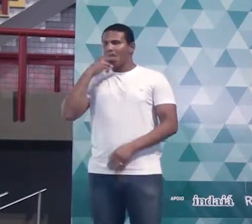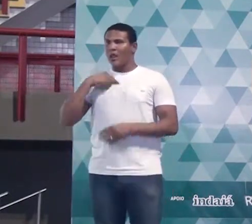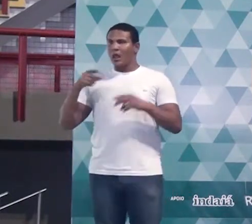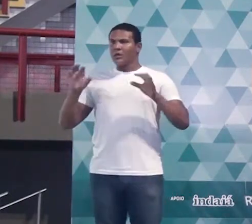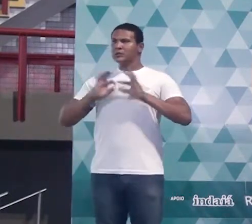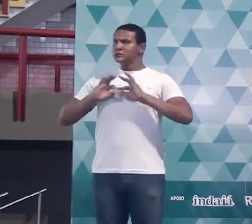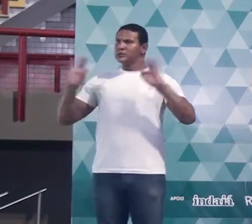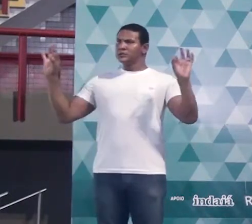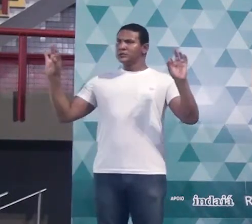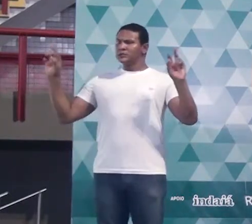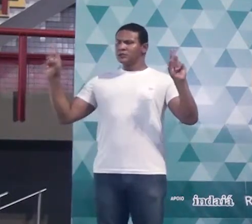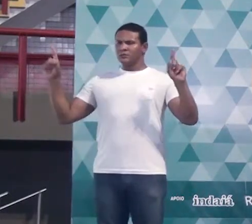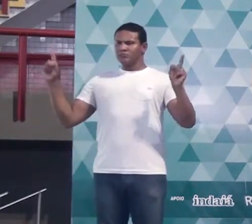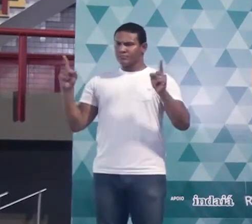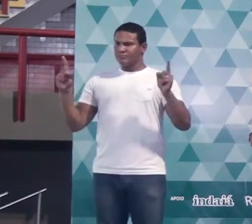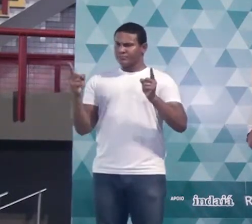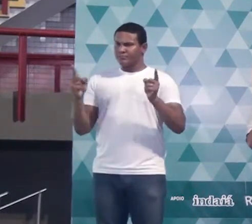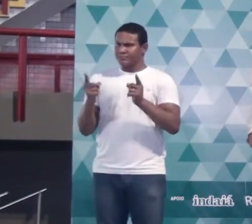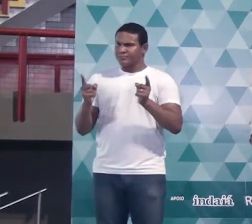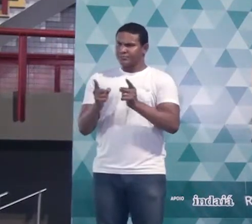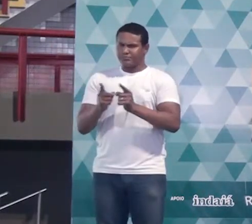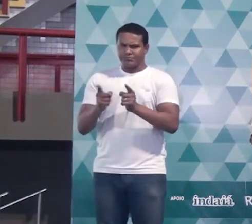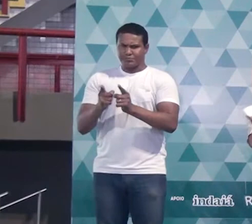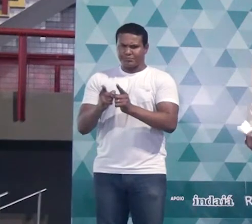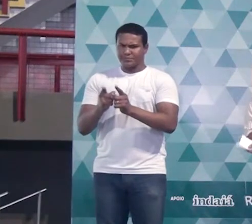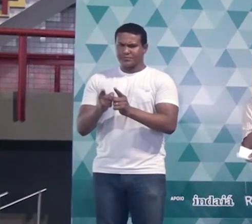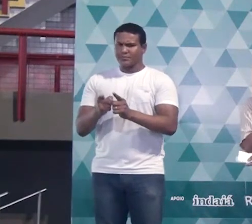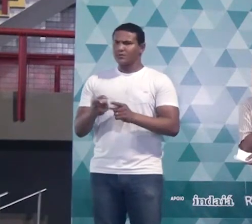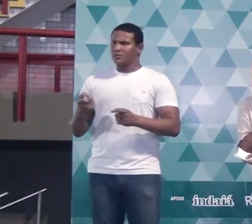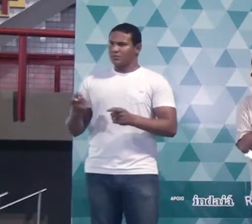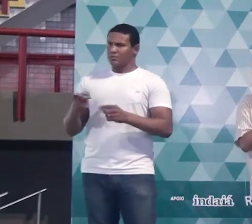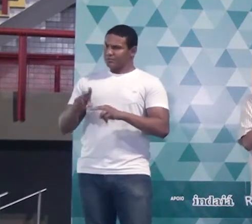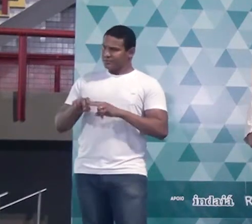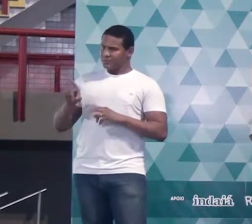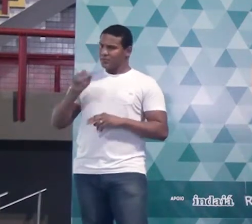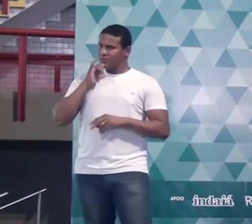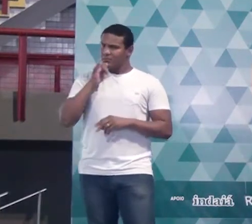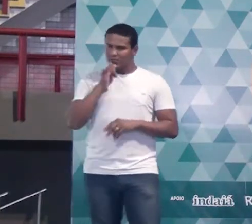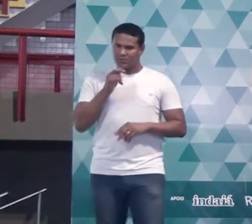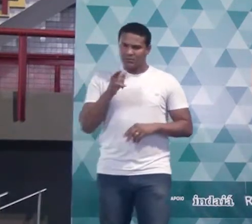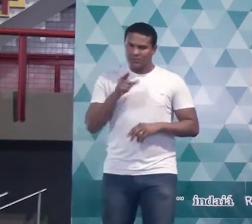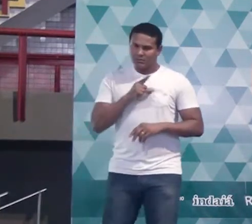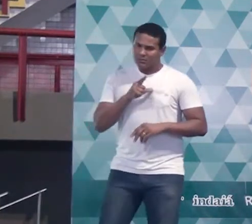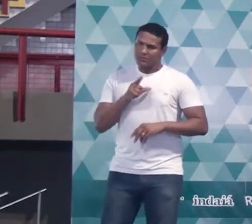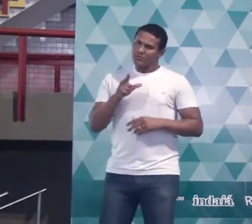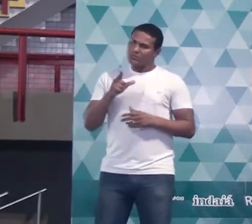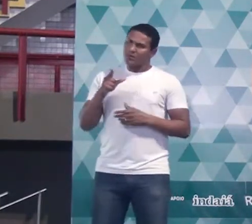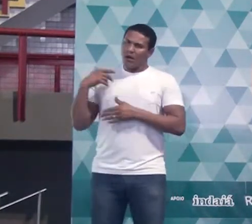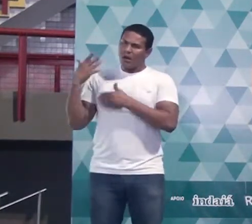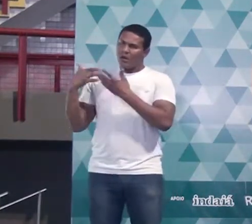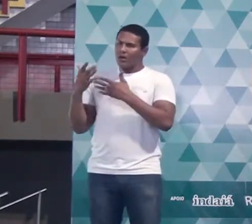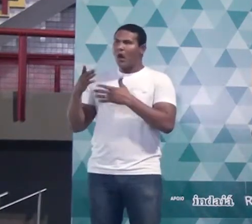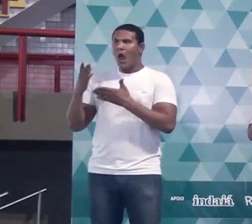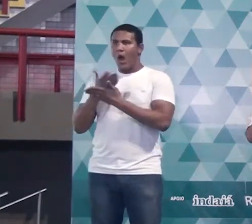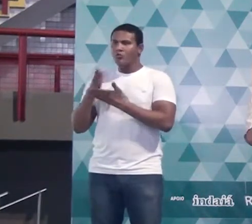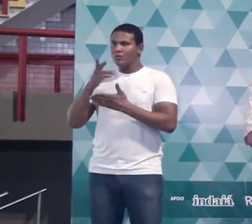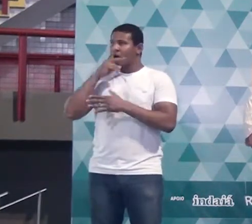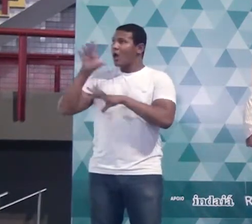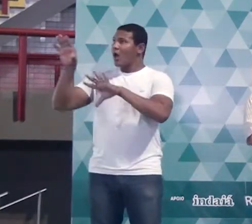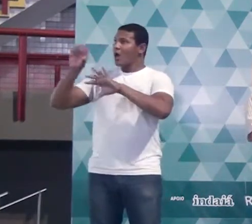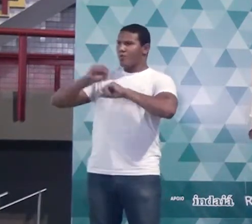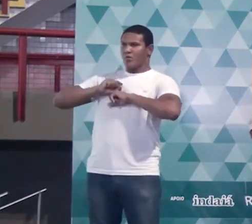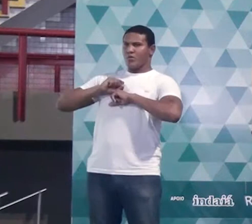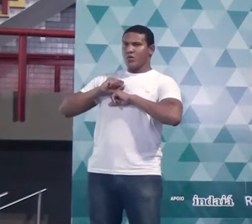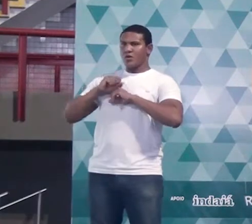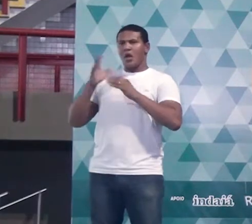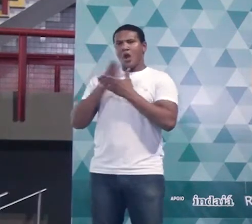o tempo, algumas palavras e expressões são incorporadas. Com o tempo, algumas palavras e expressões são